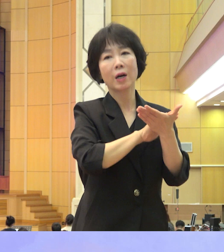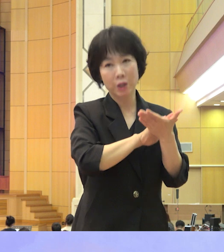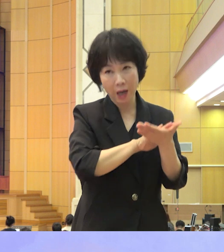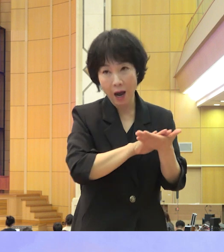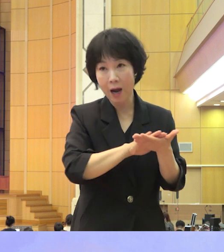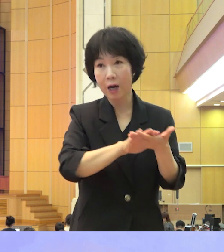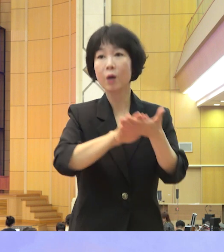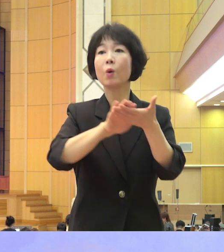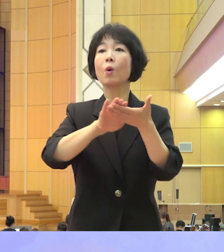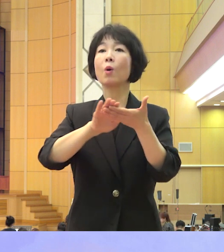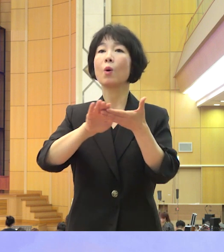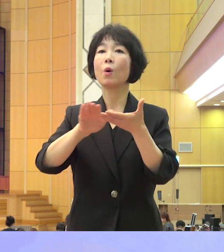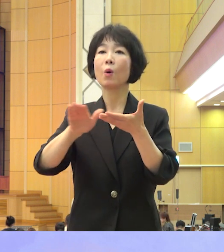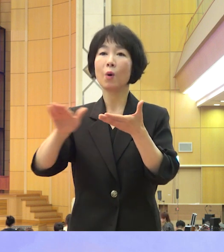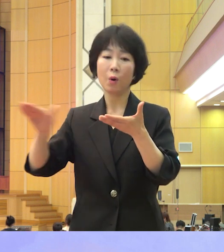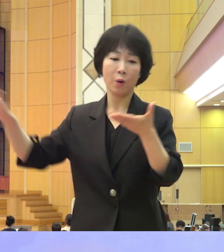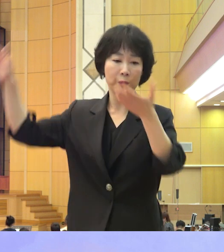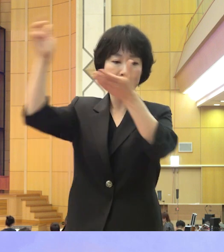여호와